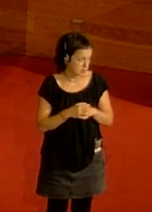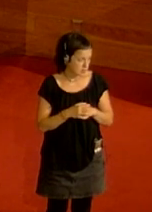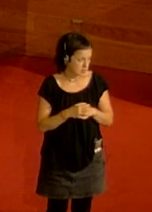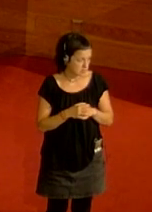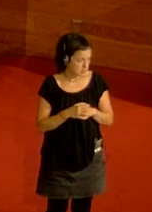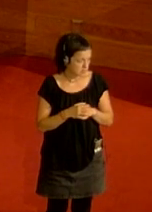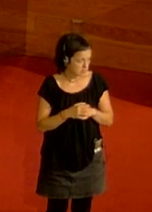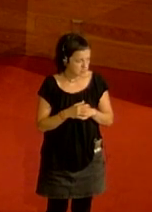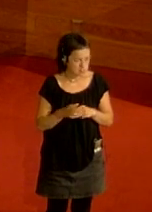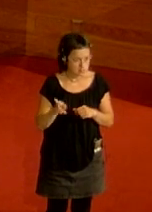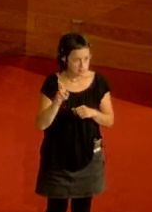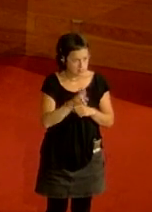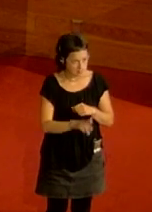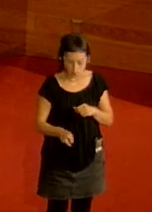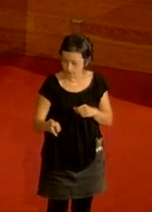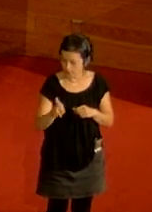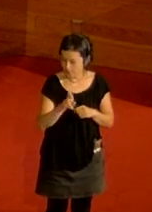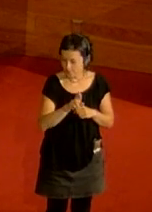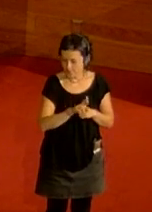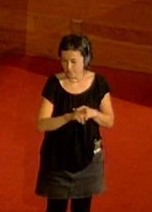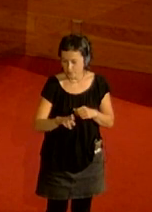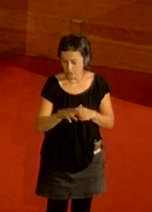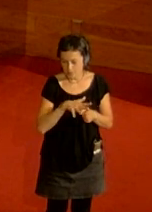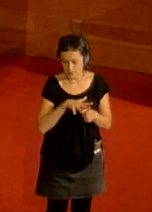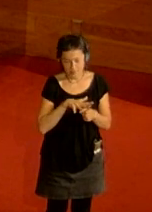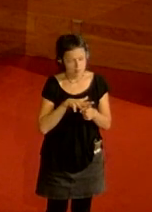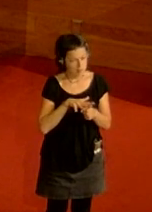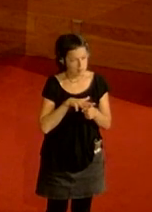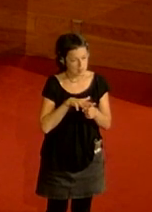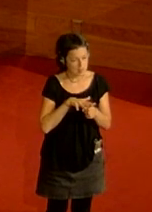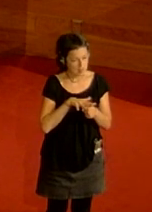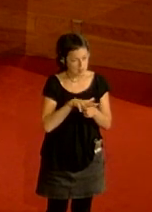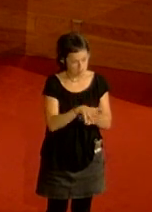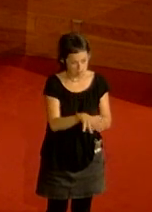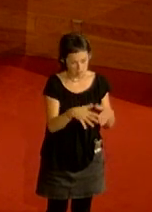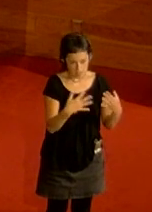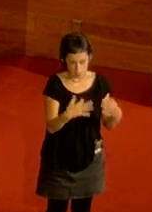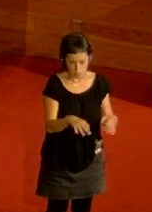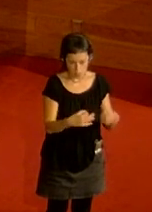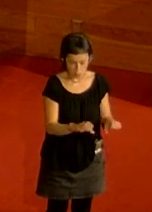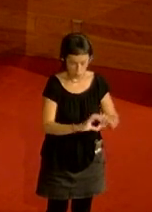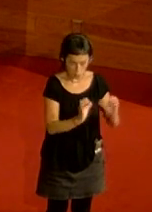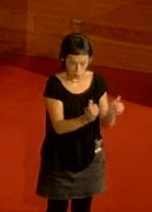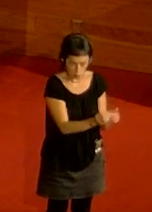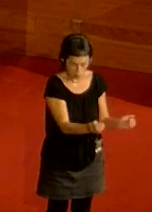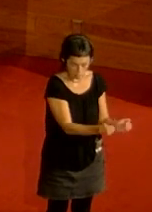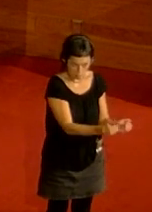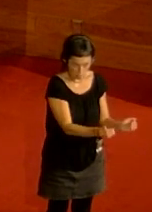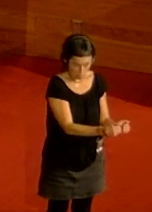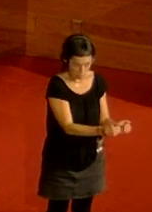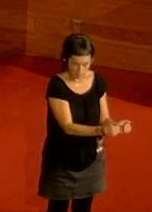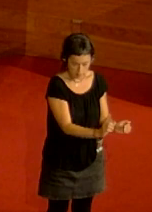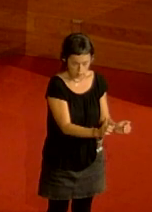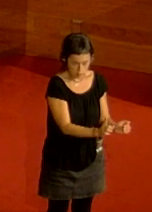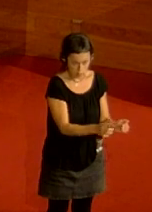tecnológica no afectan o no suelen afectar normalmente a un grupo reducido sino que suelen afectar